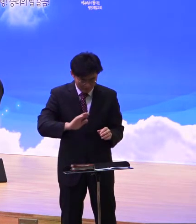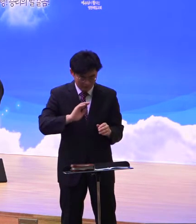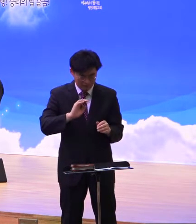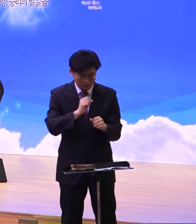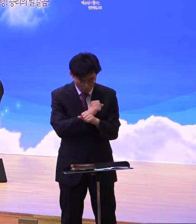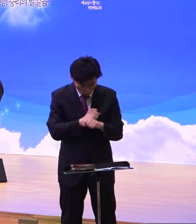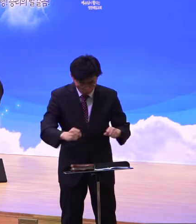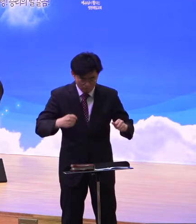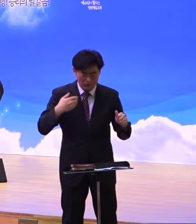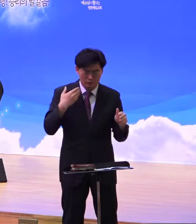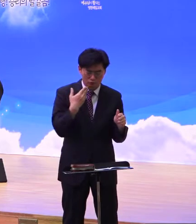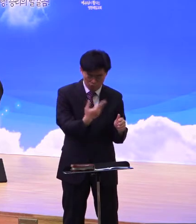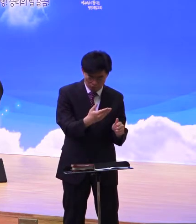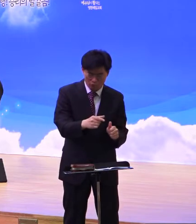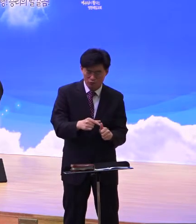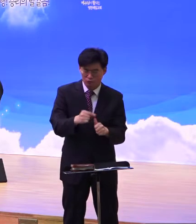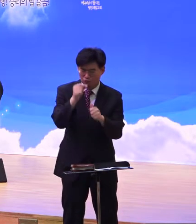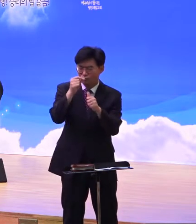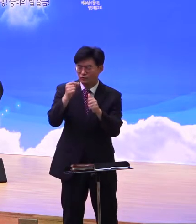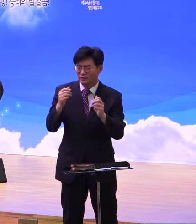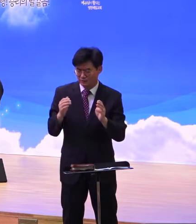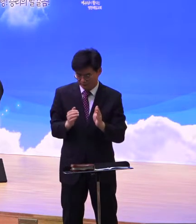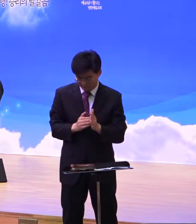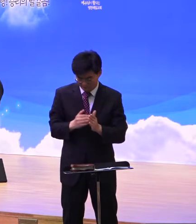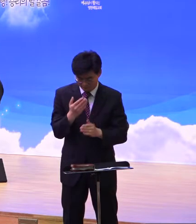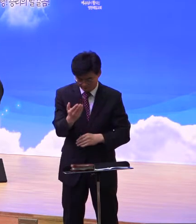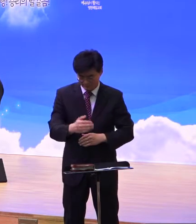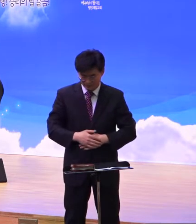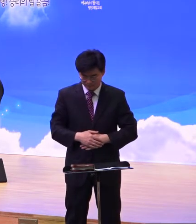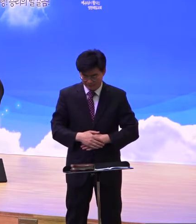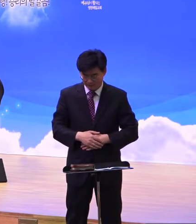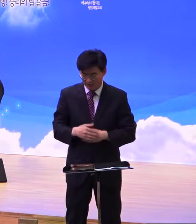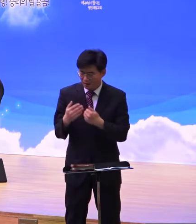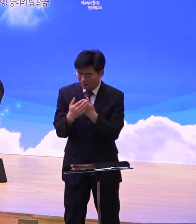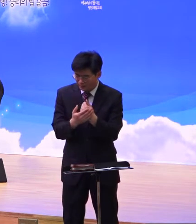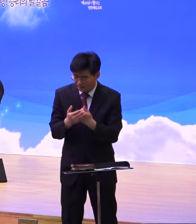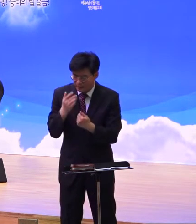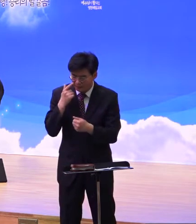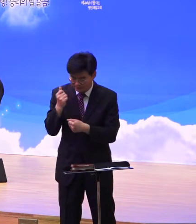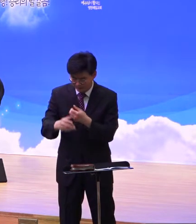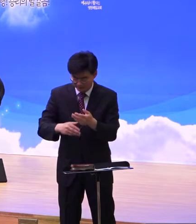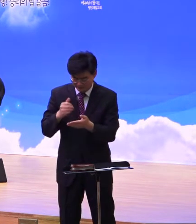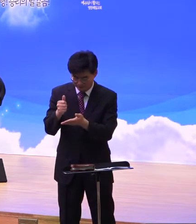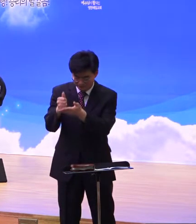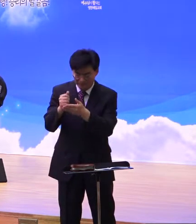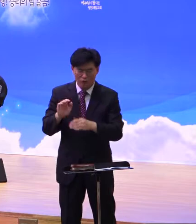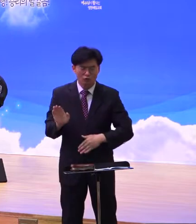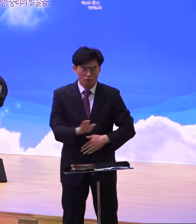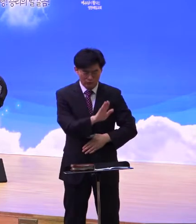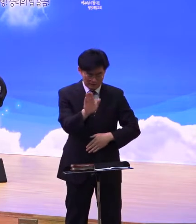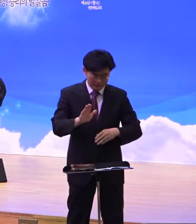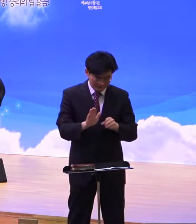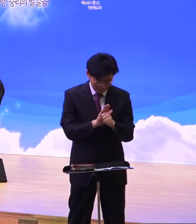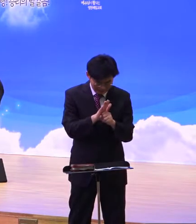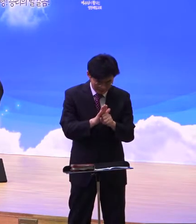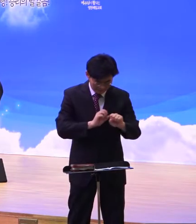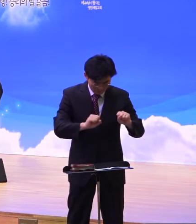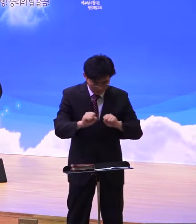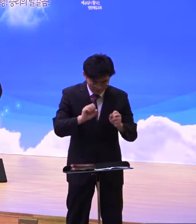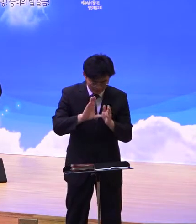주시었습니다. 은혜로우신 하나님 아버지, 우리들이 살아가는 동안에 삶이 지치고 힘이 들